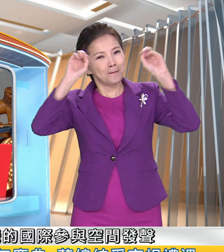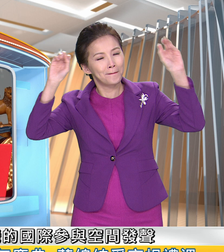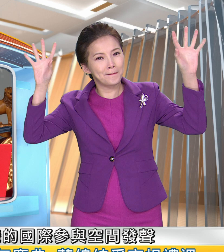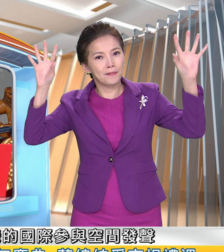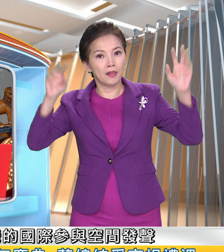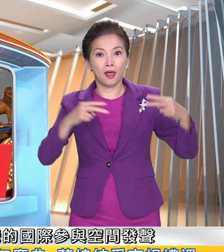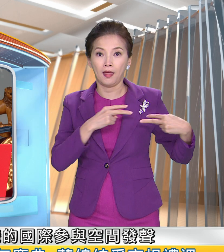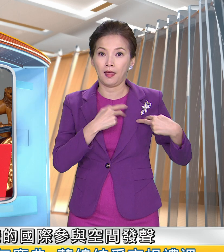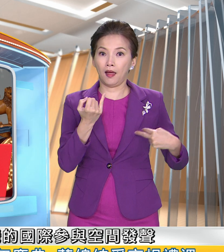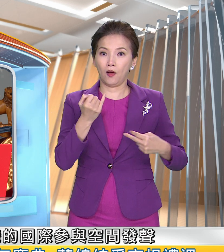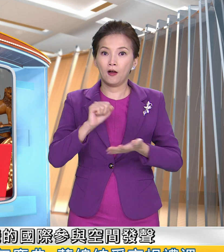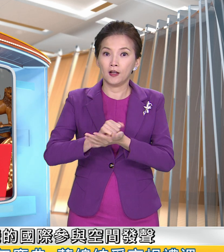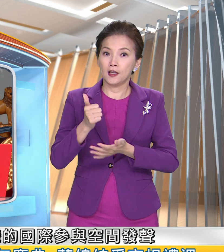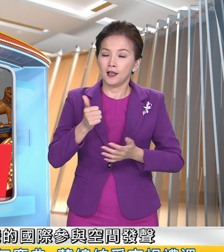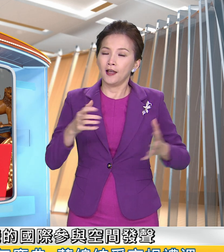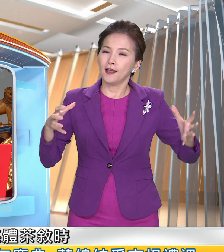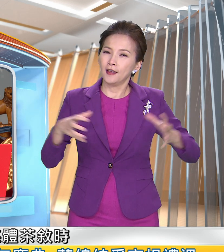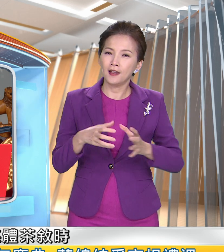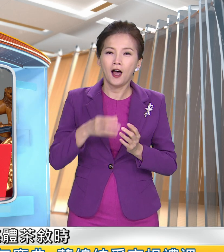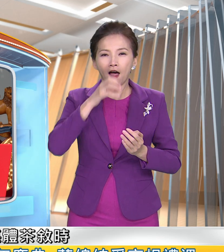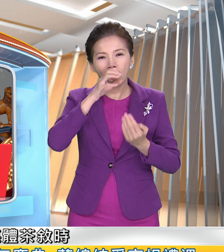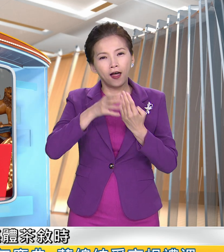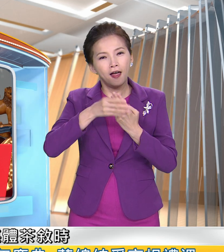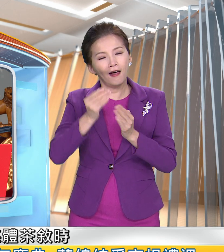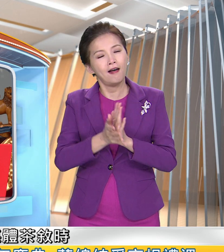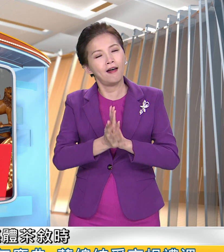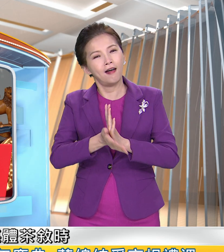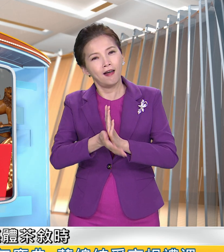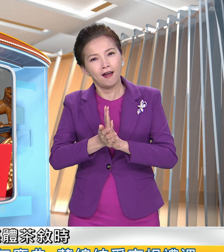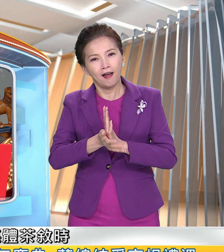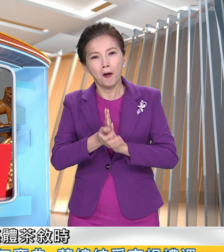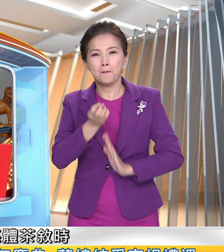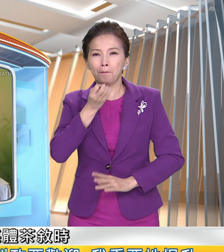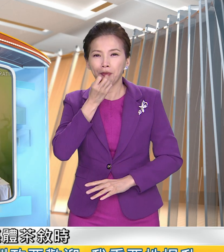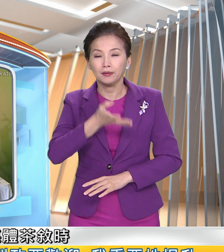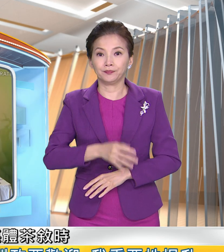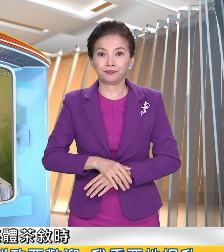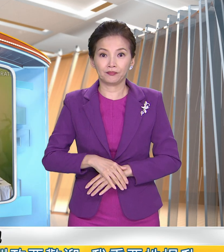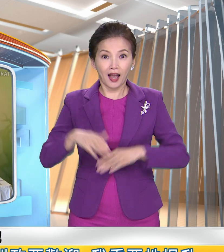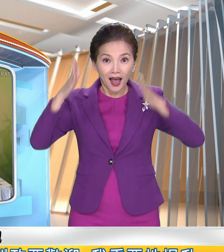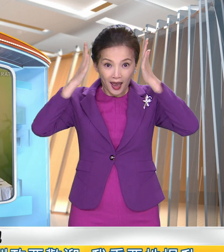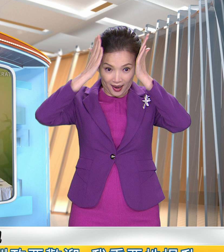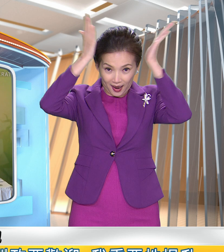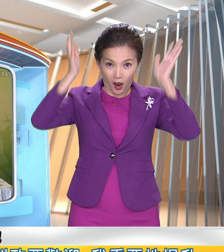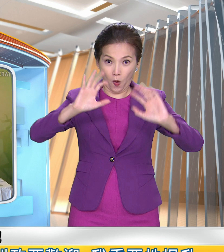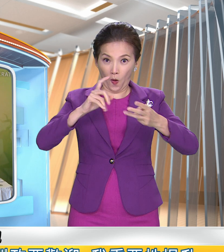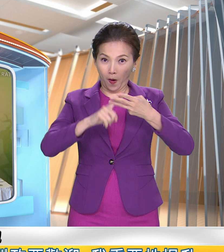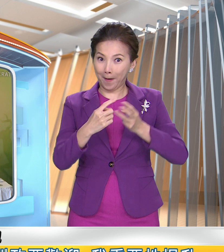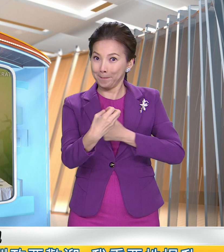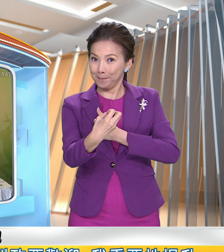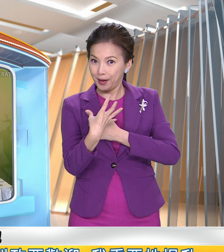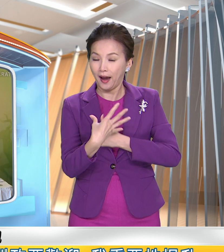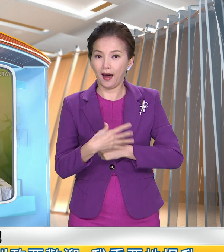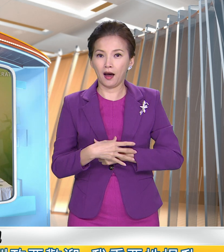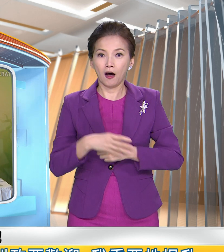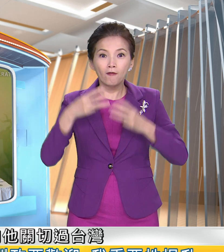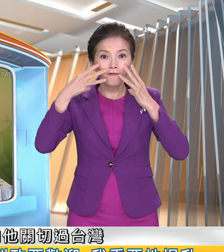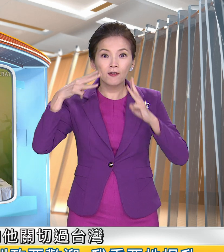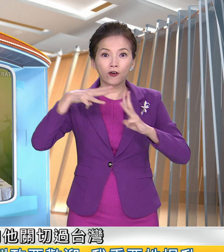声。而蔡总统也在和媒体查询时透露，史王有告诉他，非洲有不少政